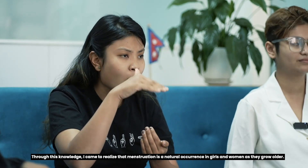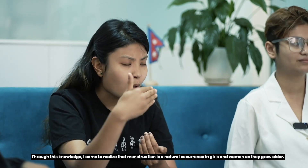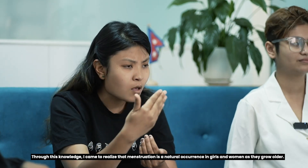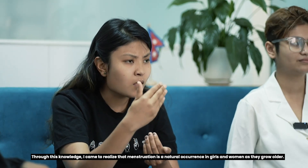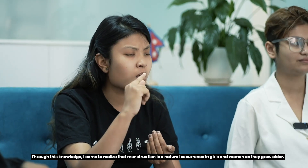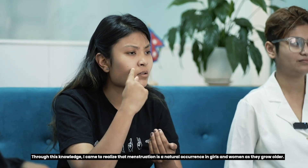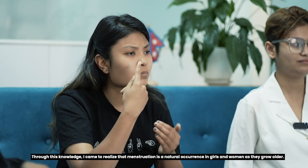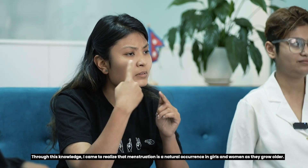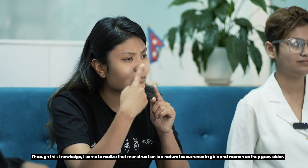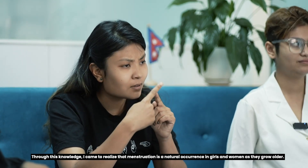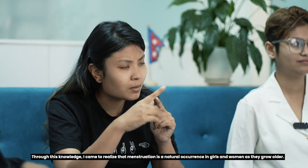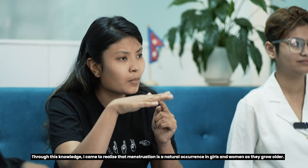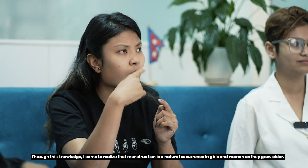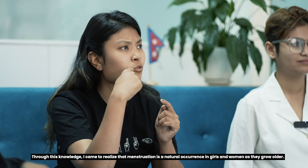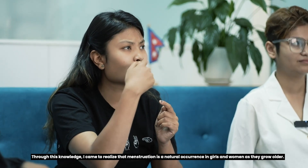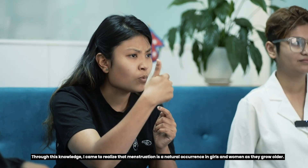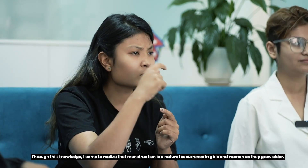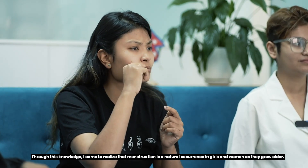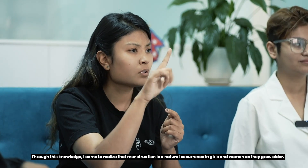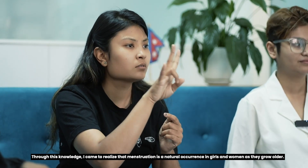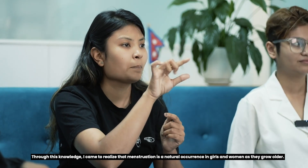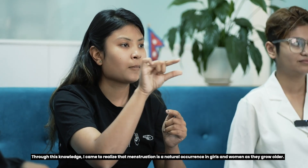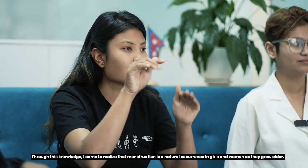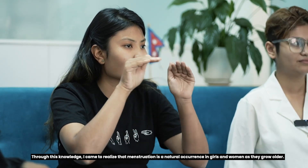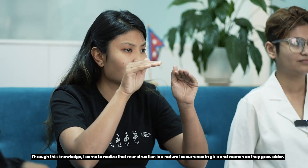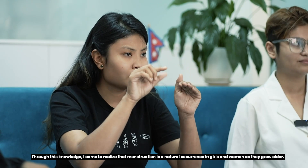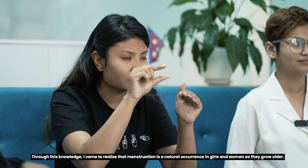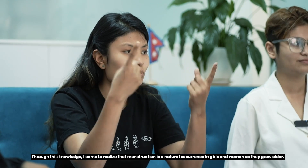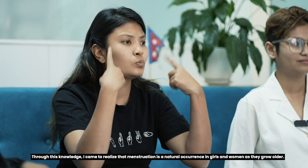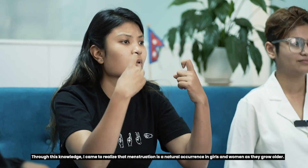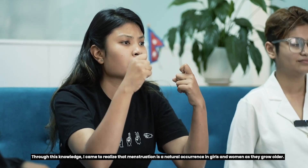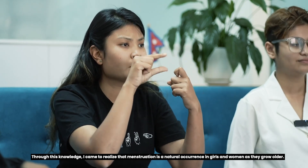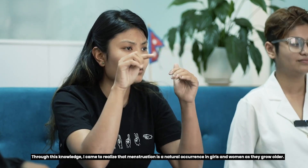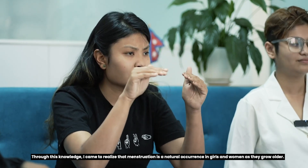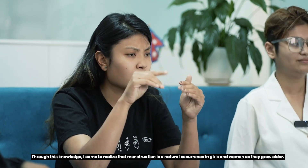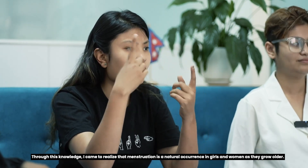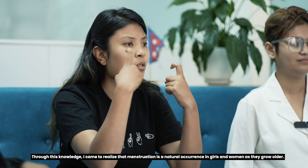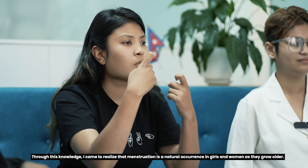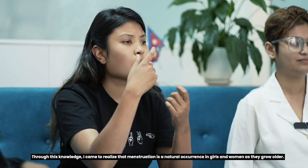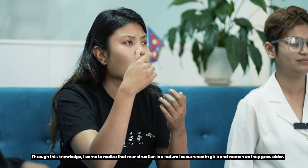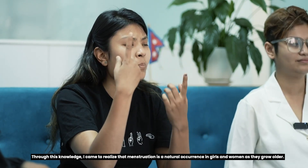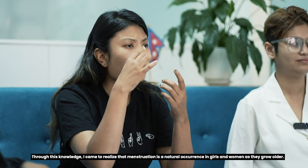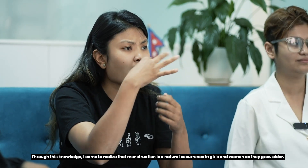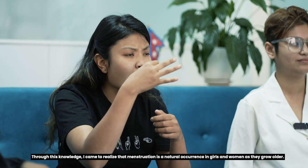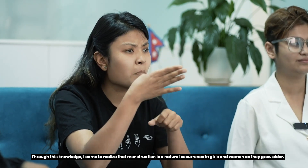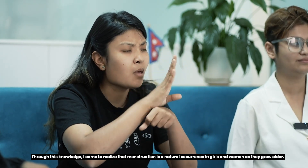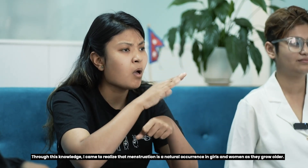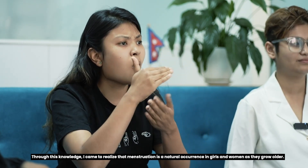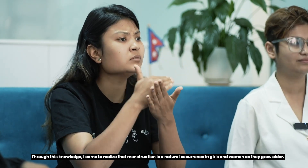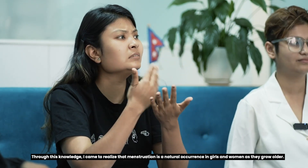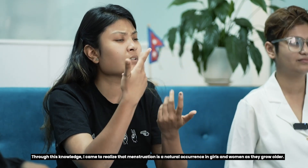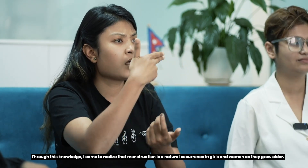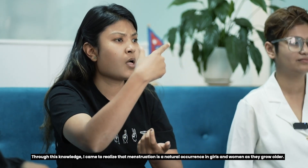हुँदै गएपछि होइन महिलाहरूमा किशोरीहरूमा चाहिँ हुने आउने एउटा प्राकृतिक तरिकाले हुने हो अनि स्वास्थ्यहरू पनि अब